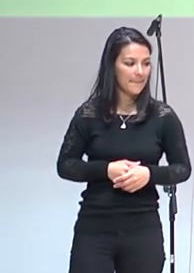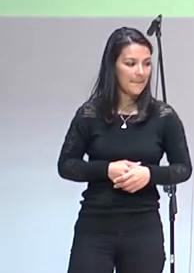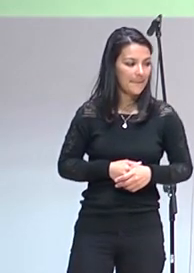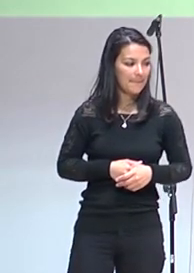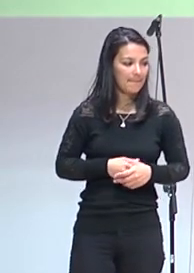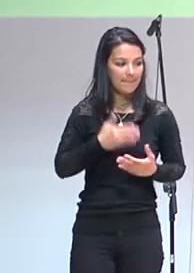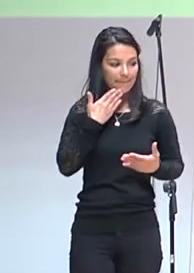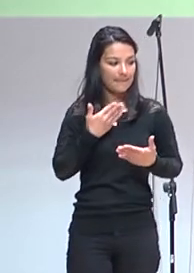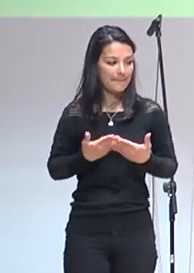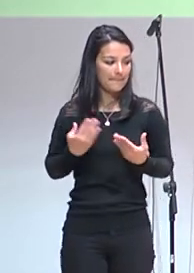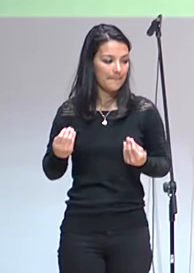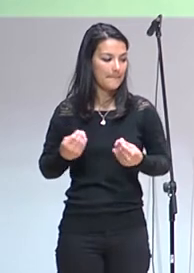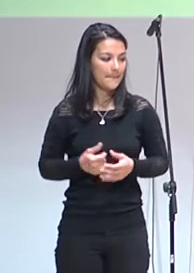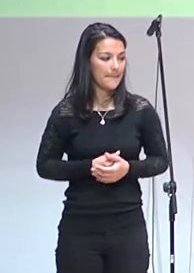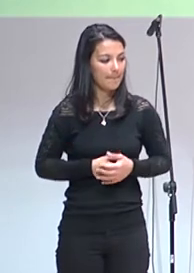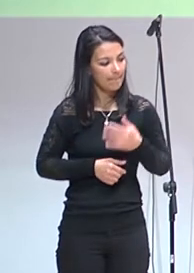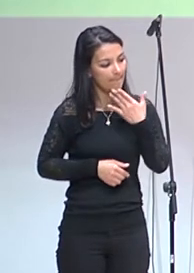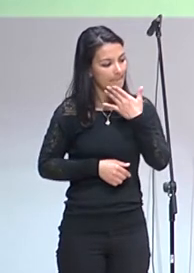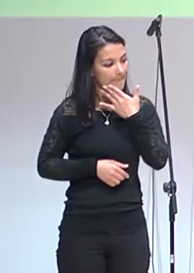Muchas gracias.